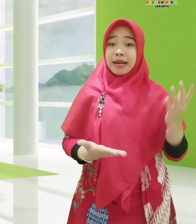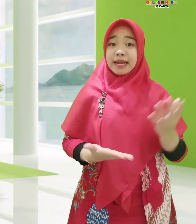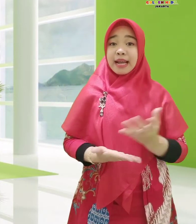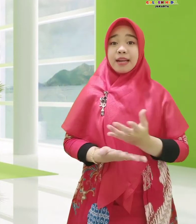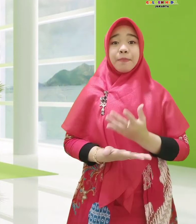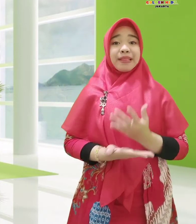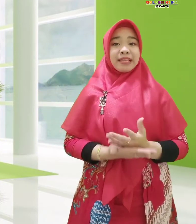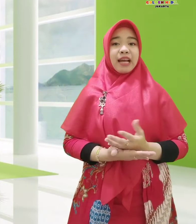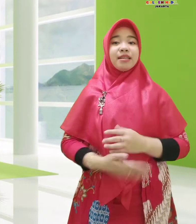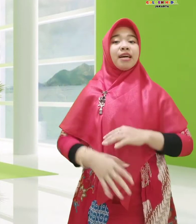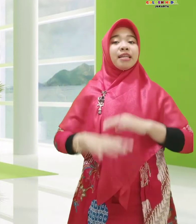mereka dapatkan